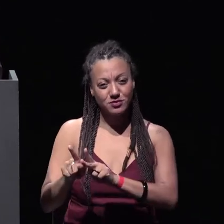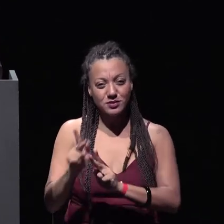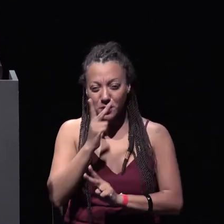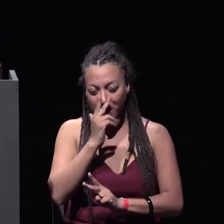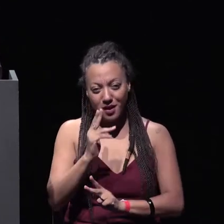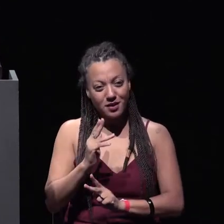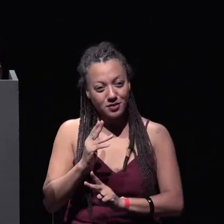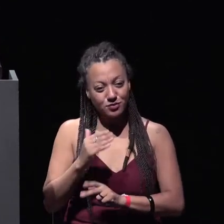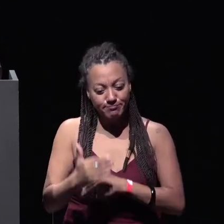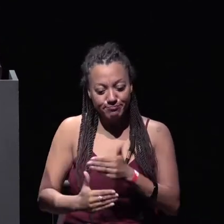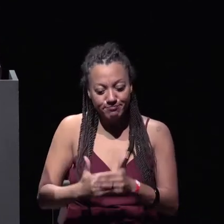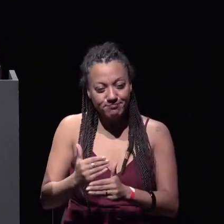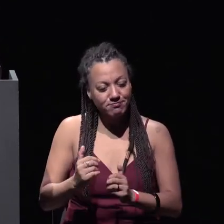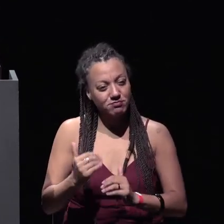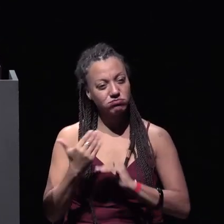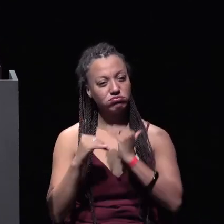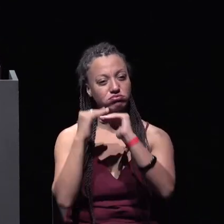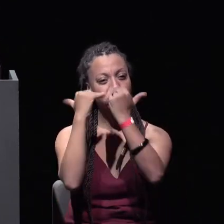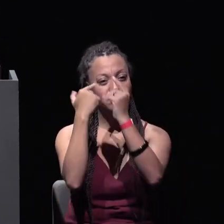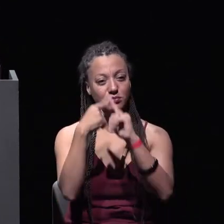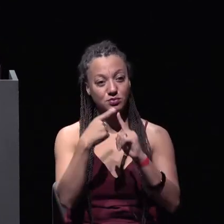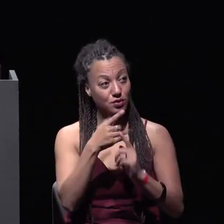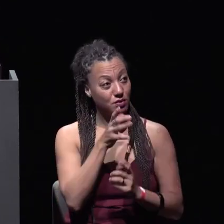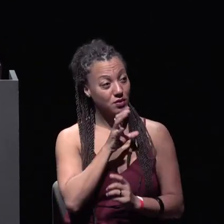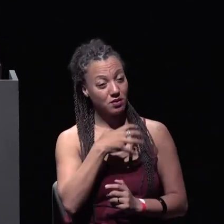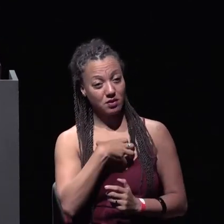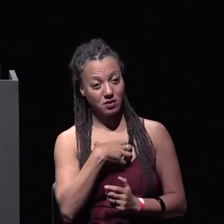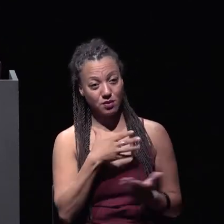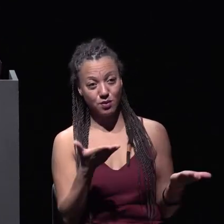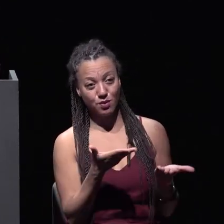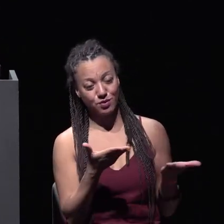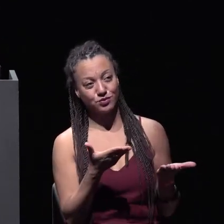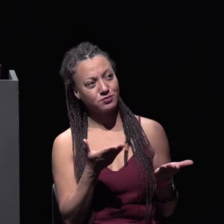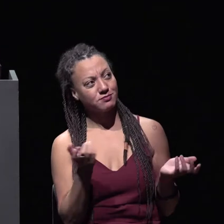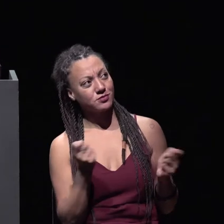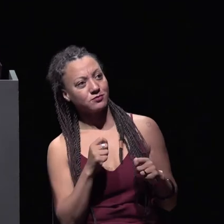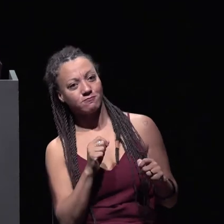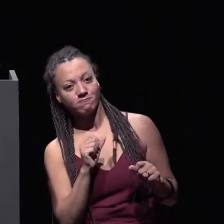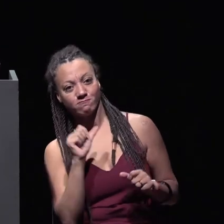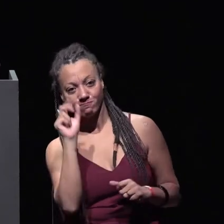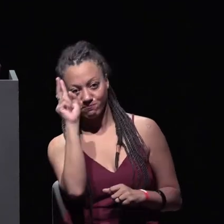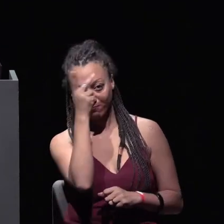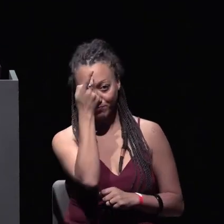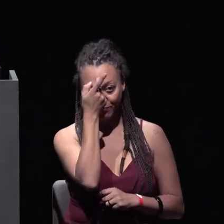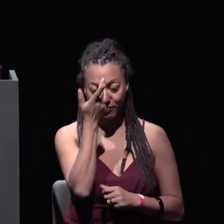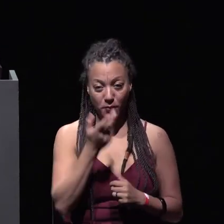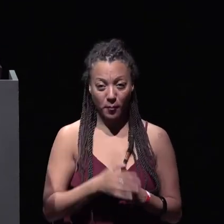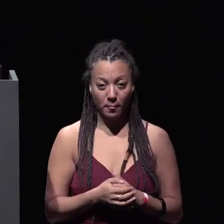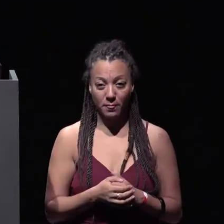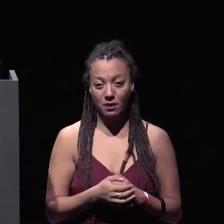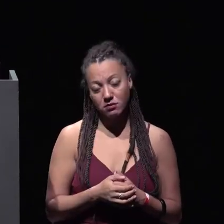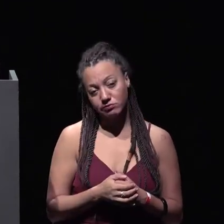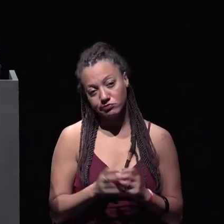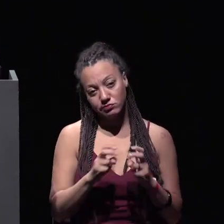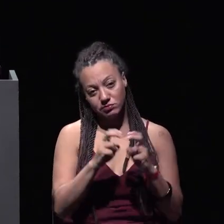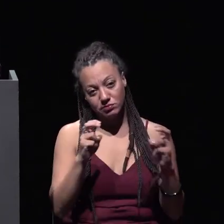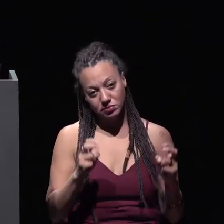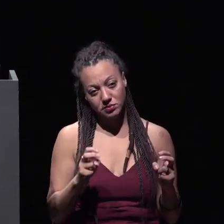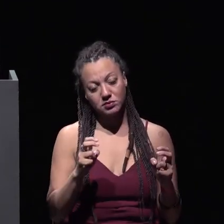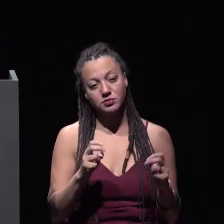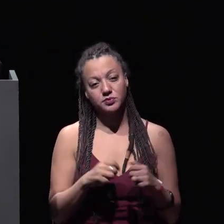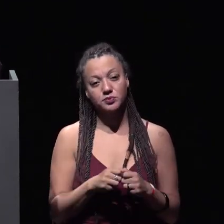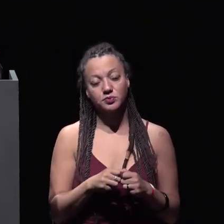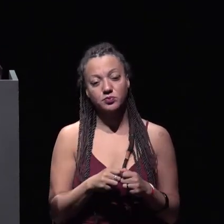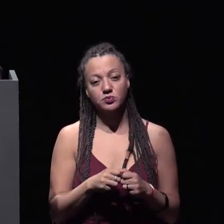na revisão desses critérios que a gente tem né então é também uma forma de homenagem pessoal aos meus antepassados